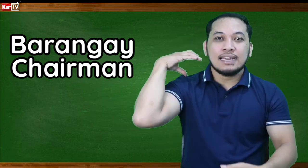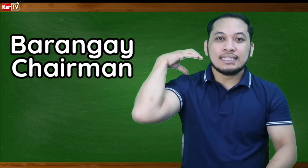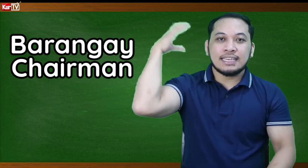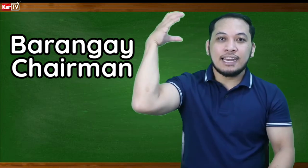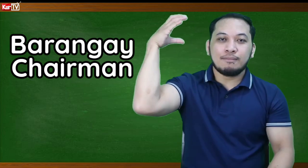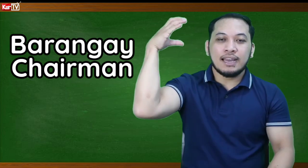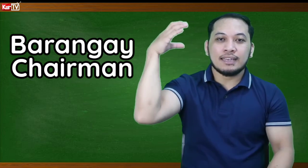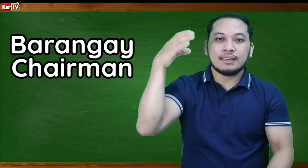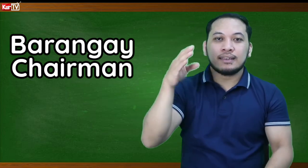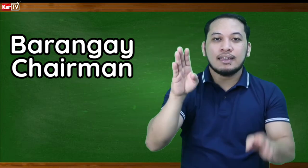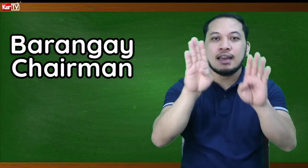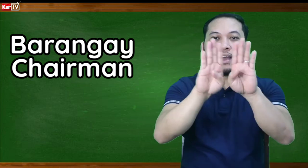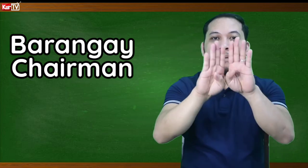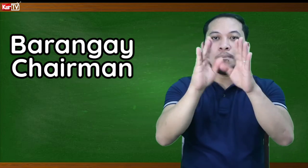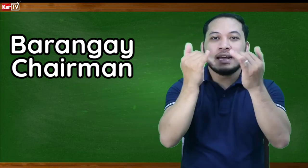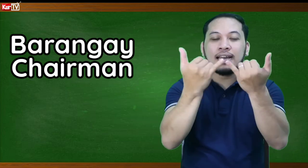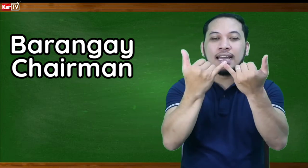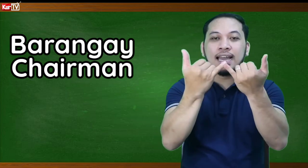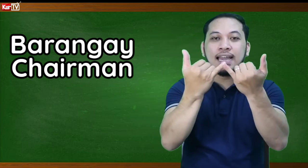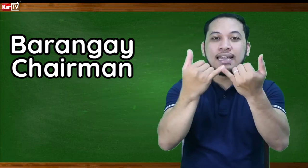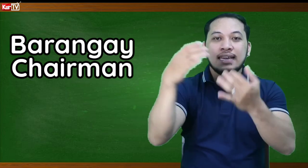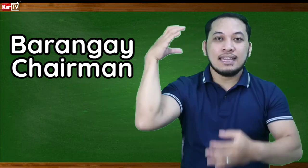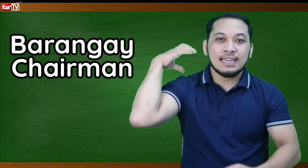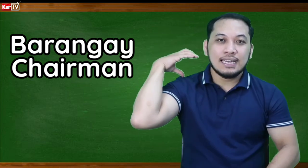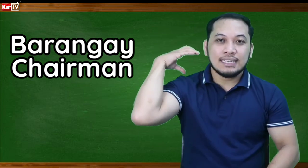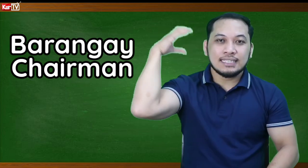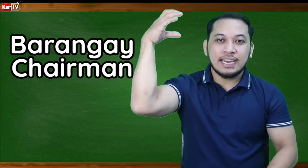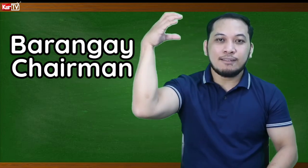Chairman. Barangay Chairman.